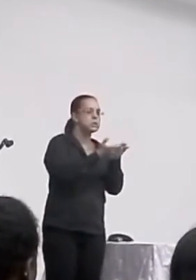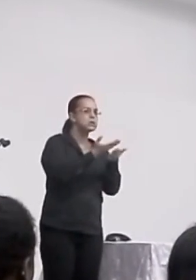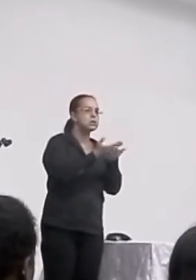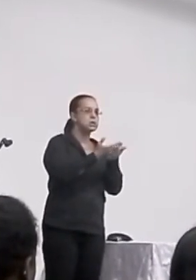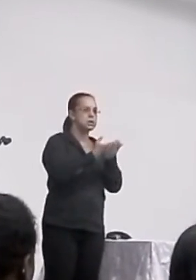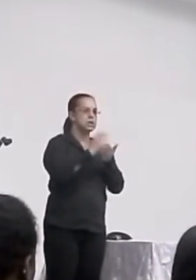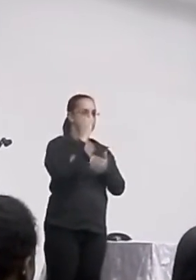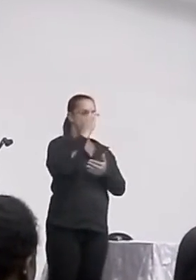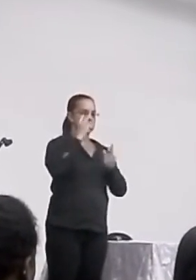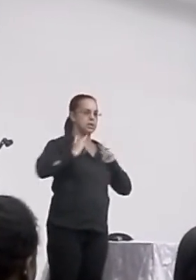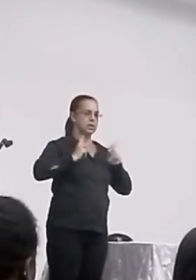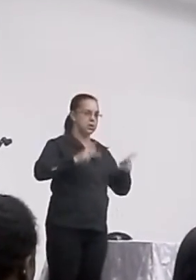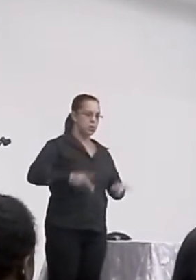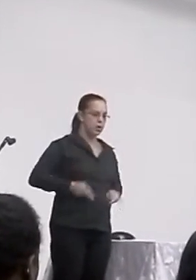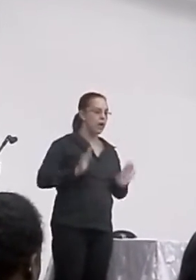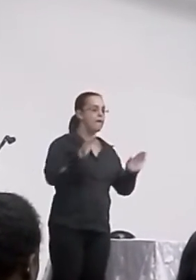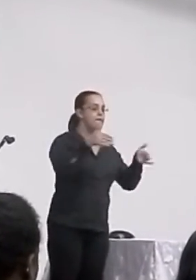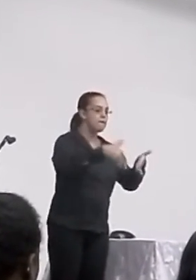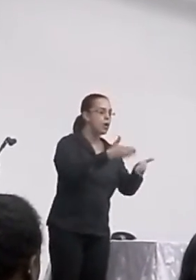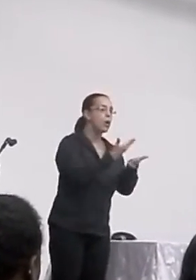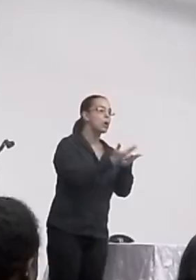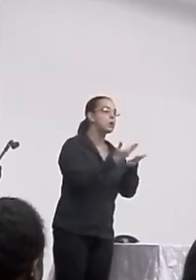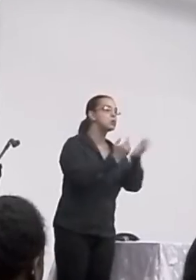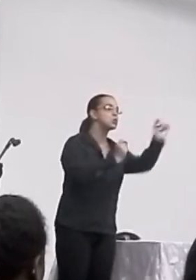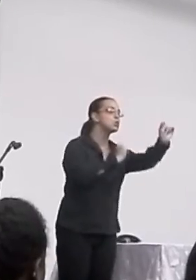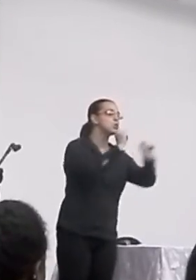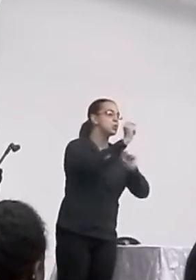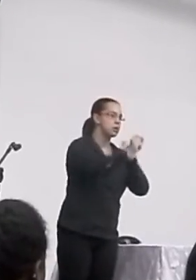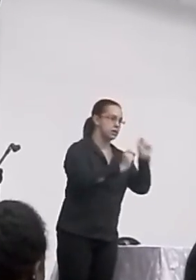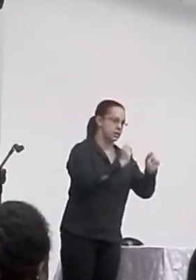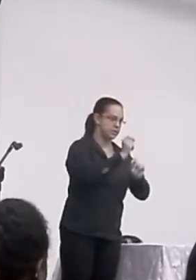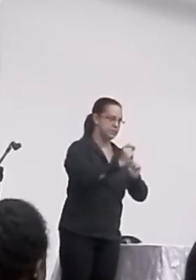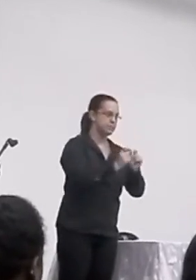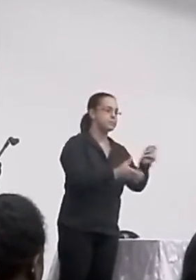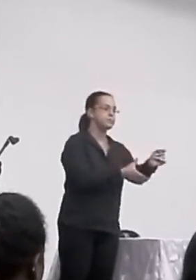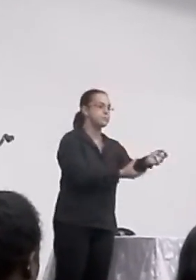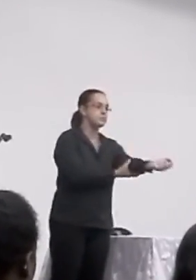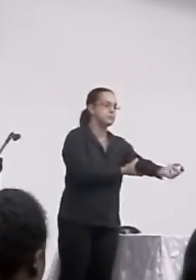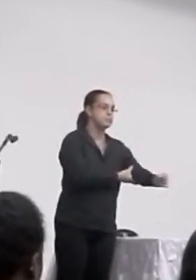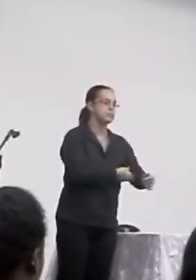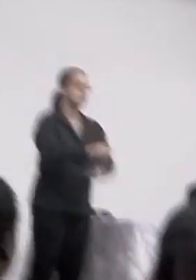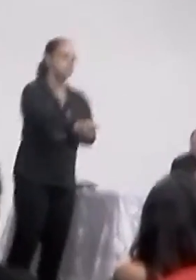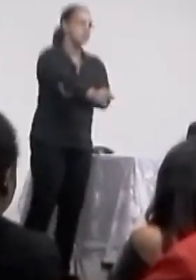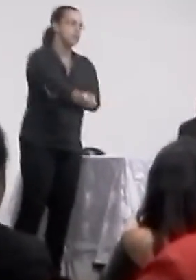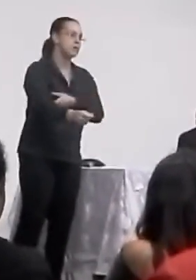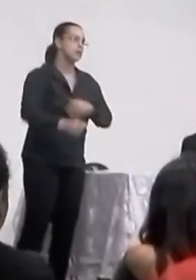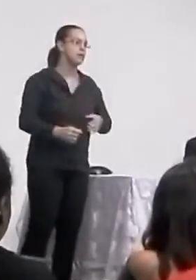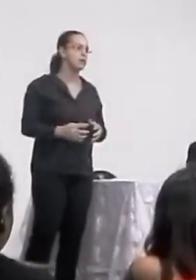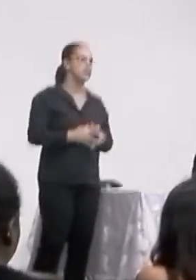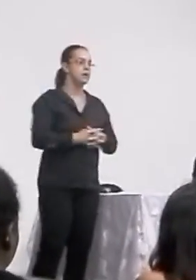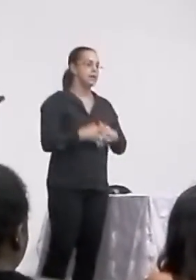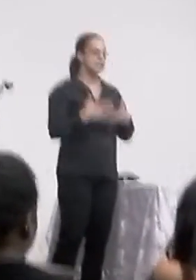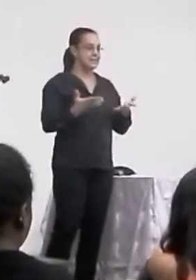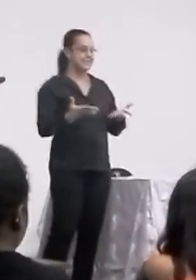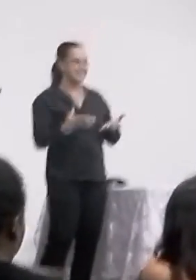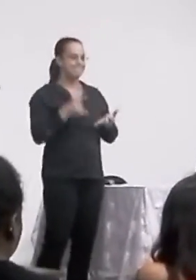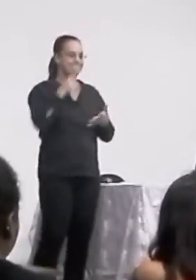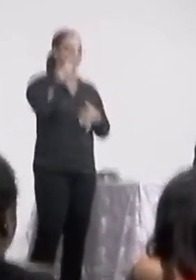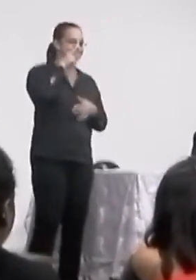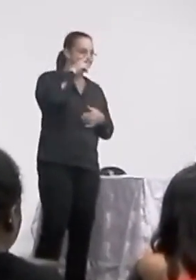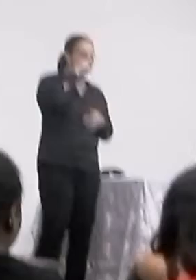Agora, em primeiro lugar, eu não tenho uma receita. Eu acho muito perigoso de falar que você